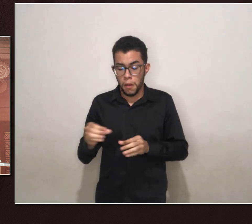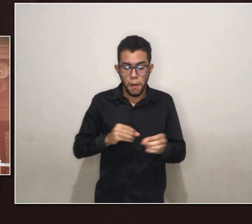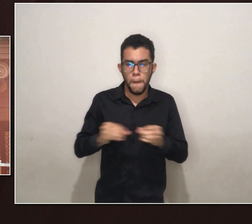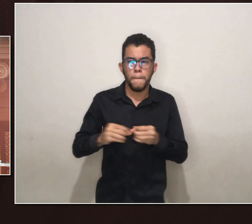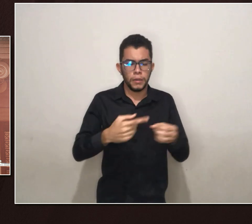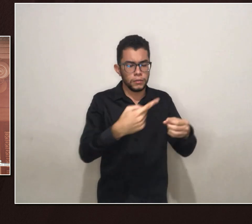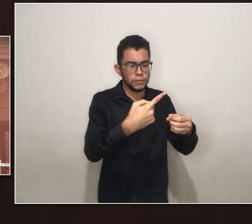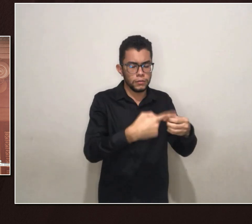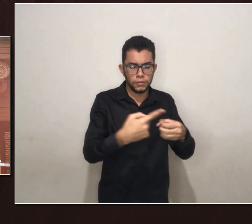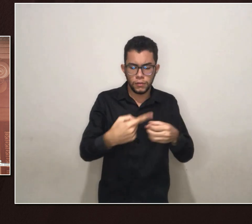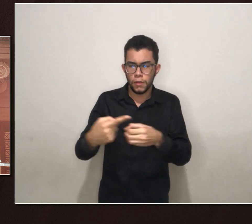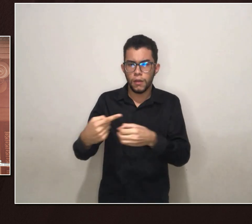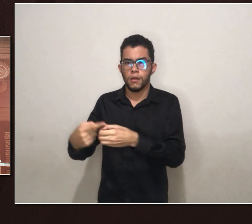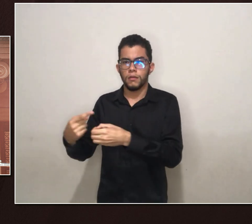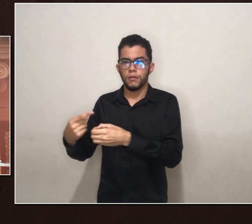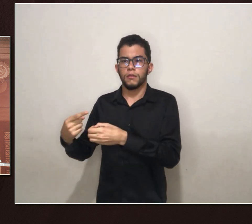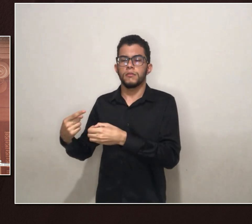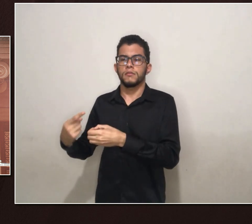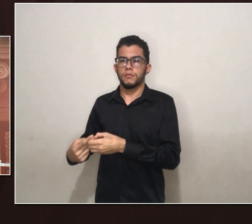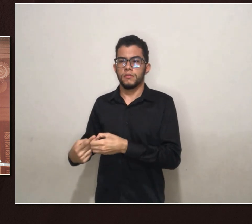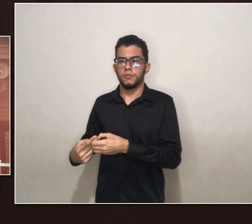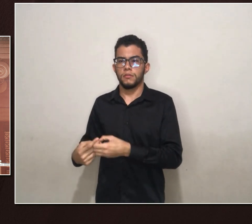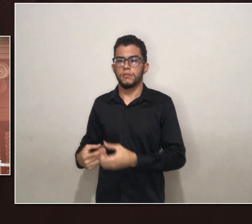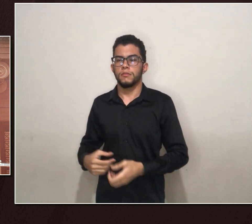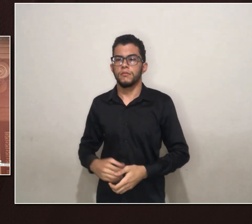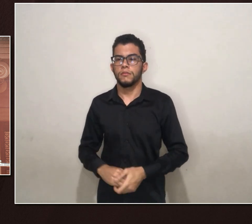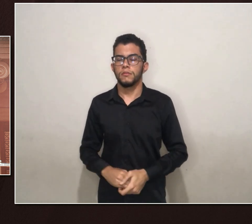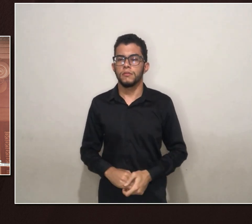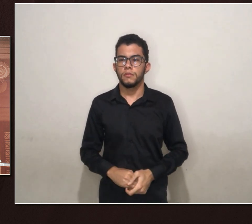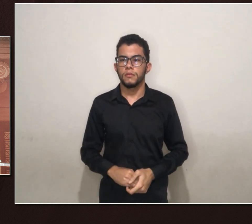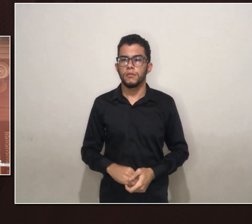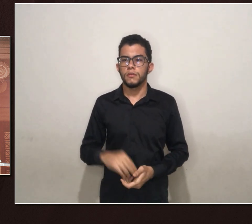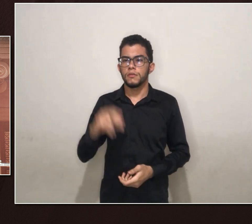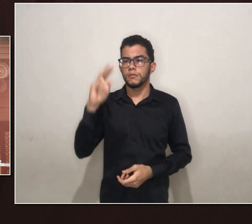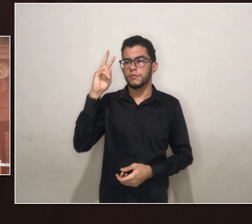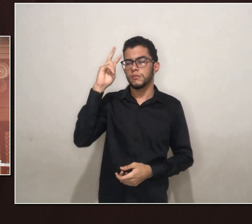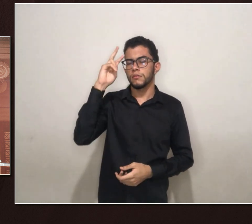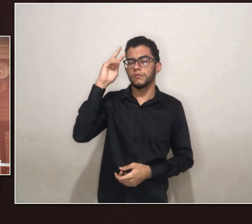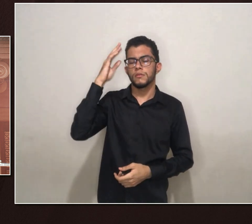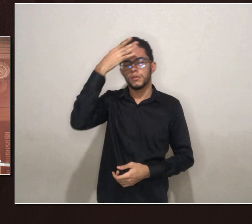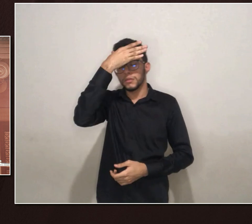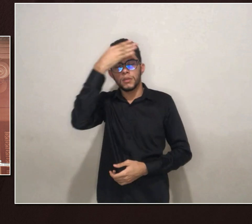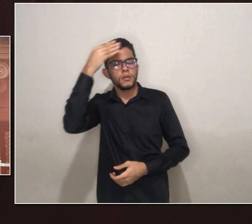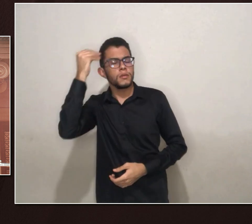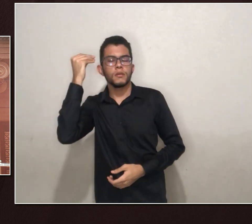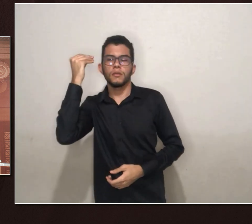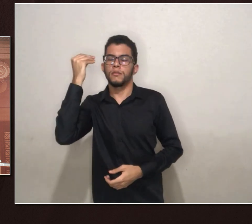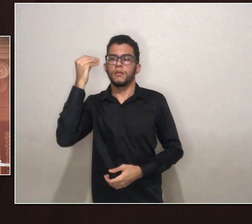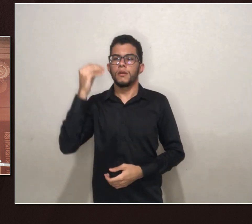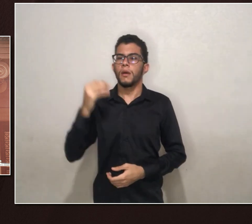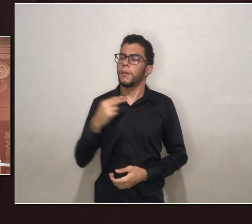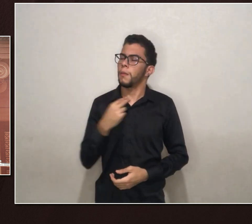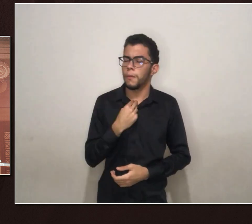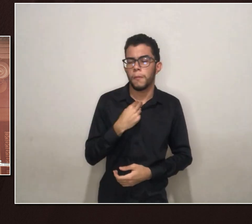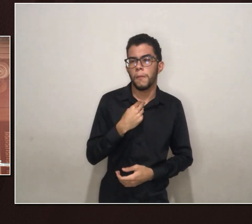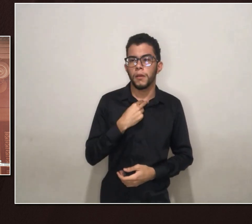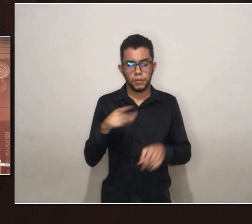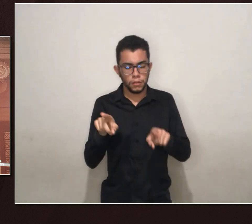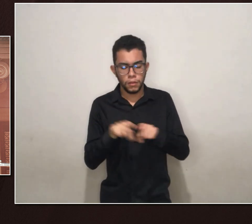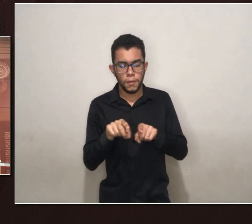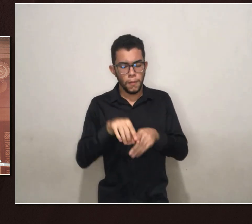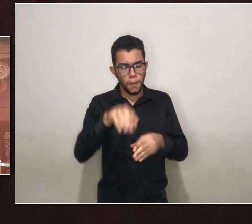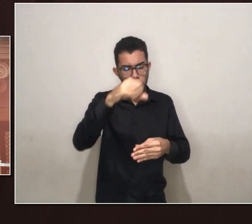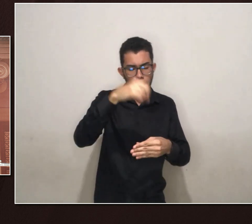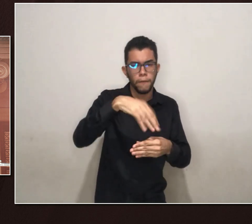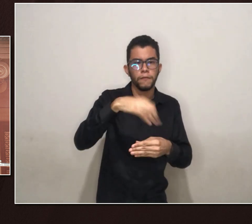se esqueça de nós fazermos nossas ofertas também localmente para a nossa igreja,